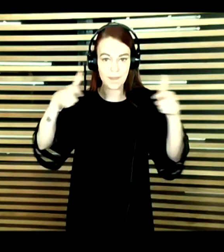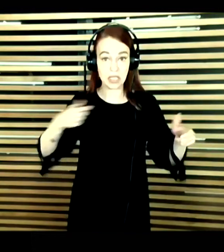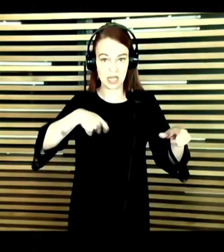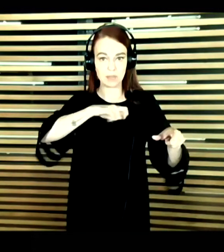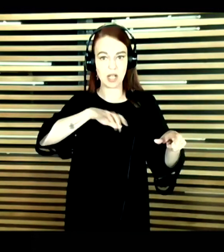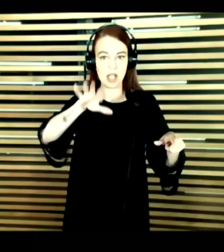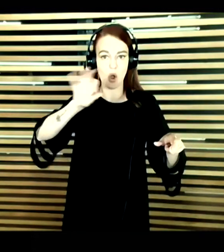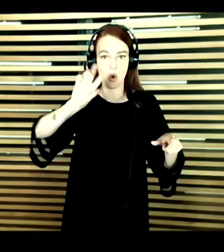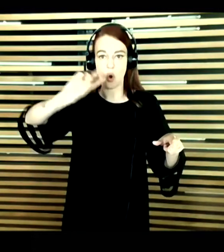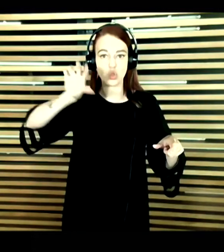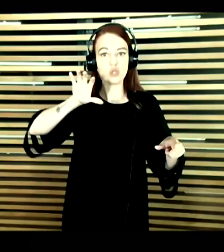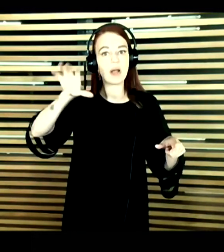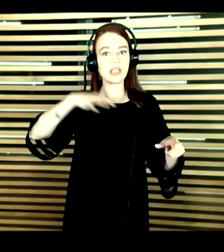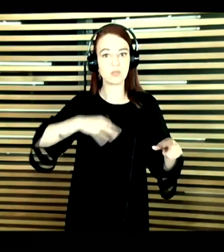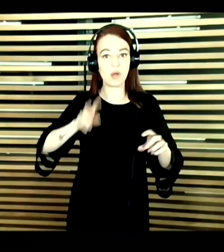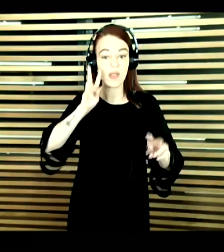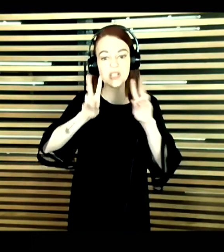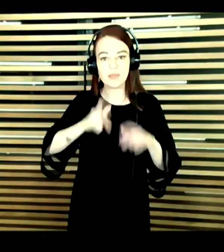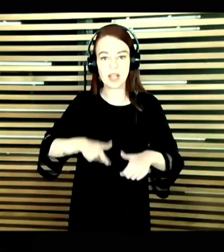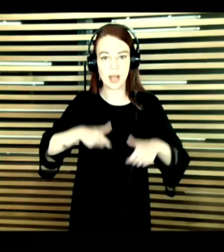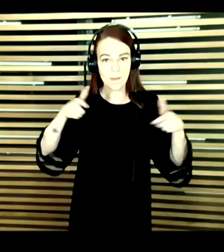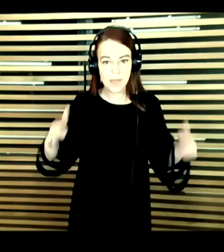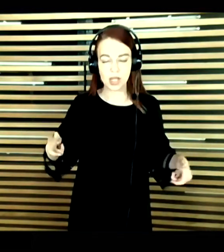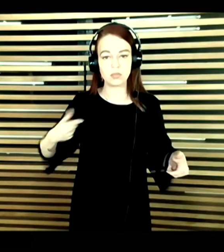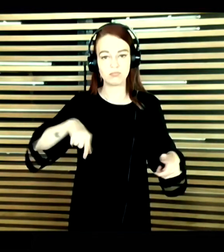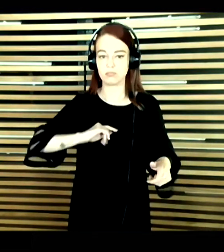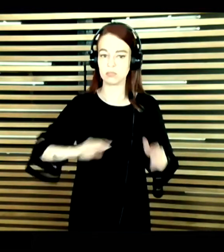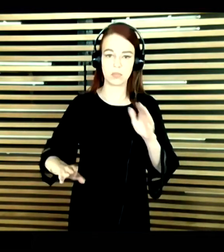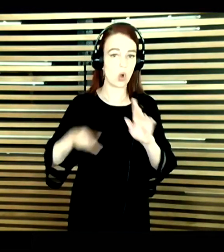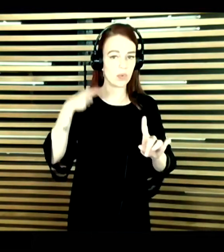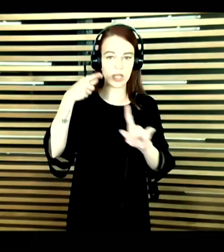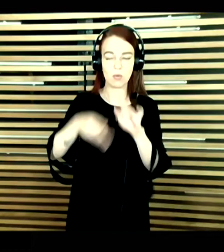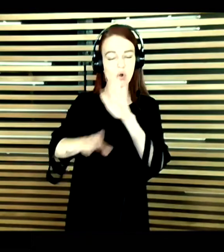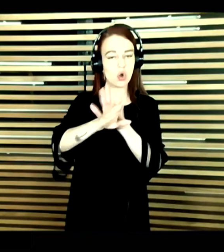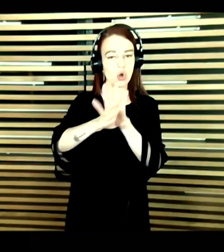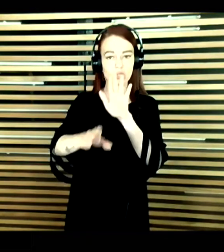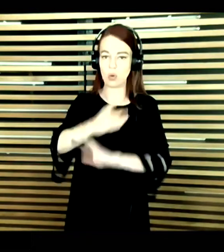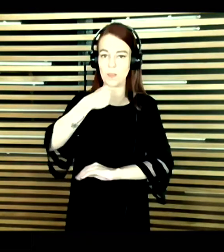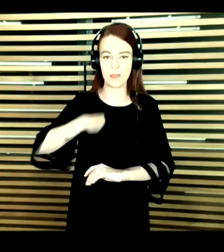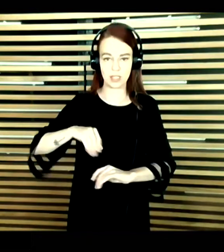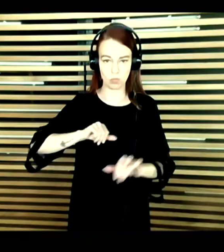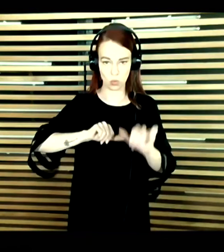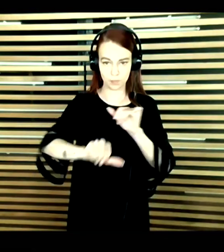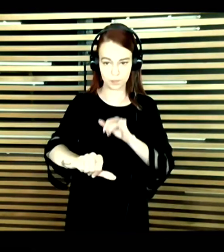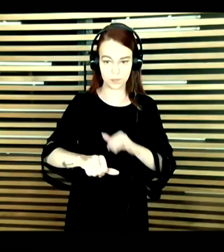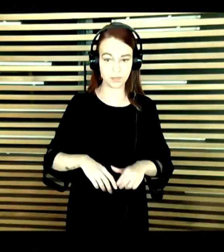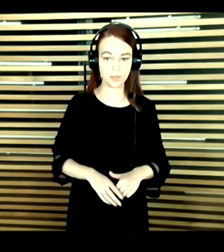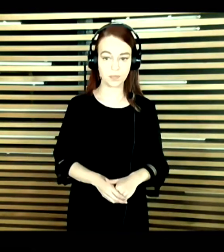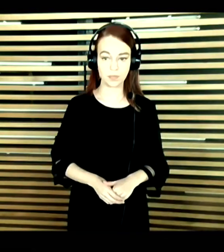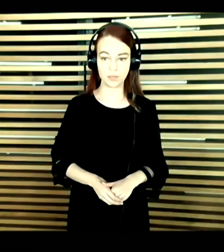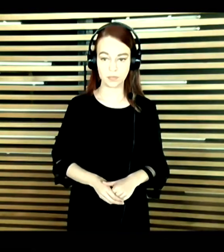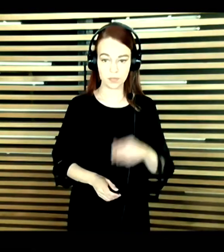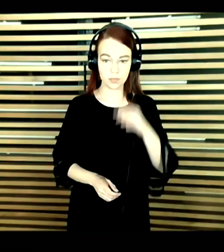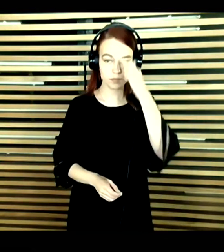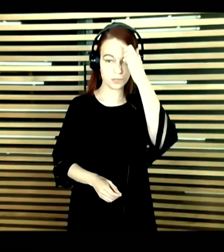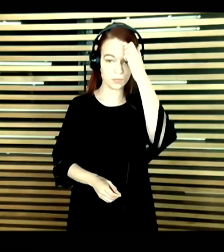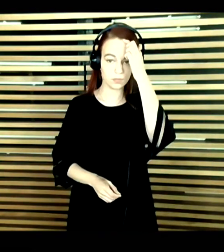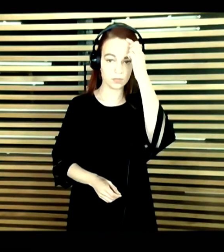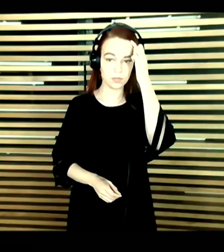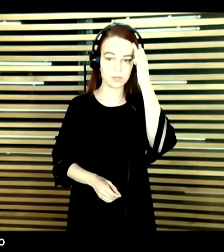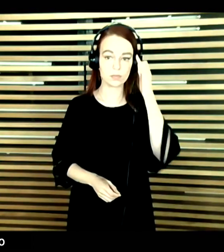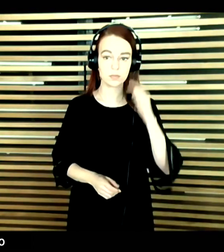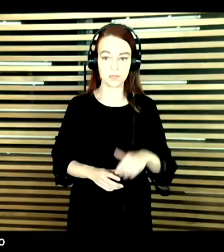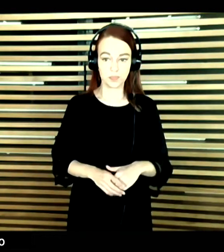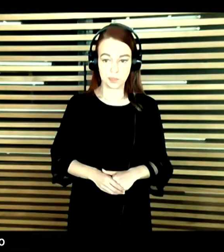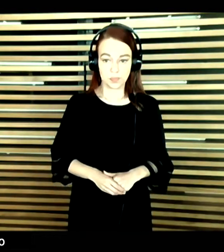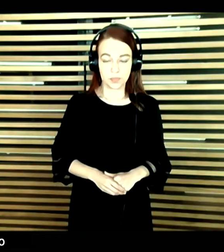una línea que vamos a seguir y ese camino lo vamos a seguir transitando. Como muchos sabéis, a lo largo de las